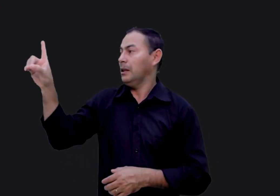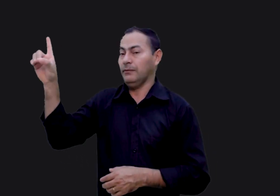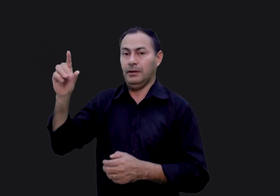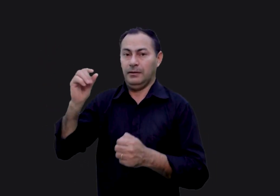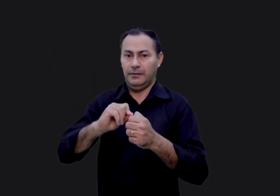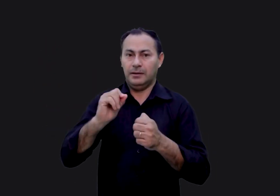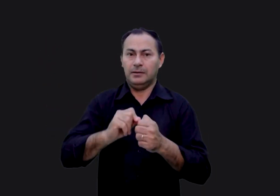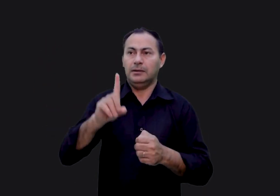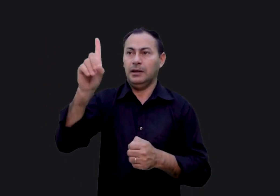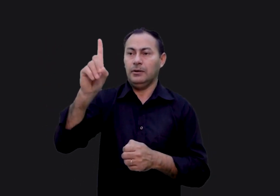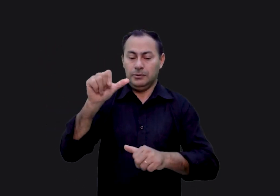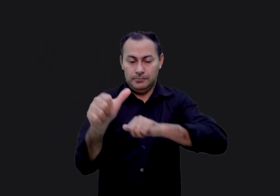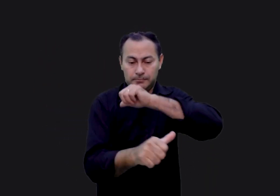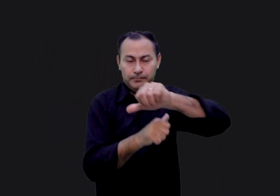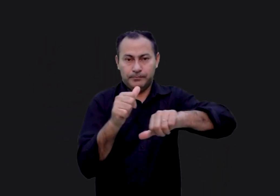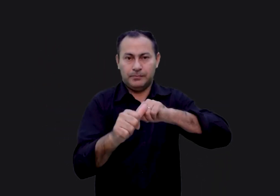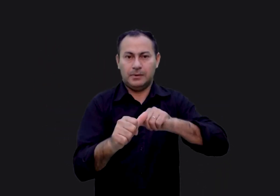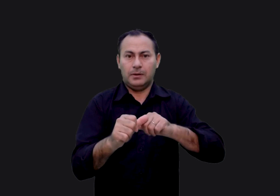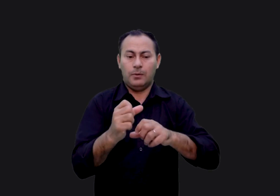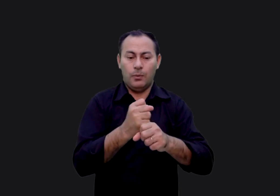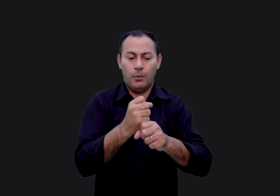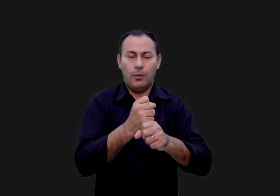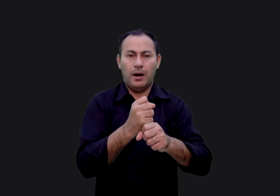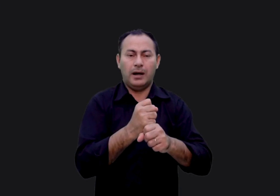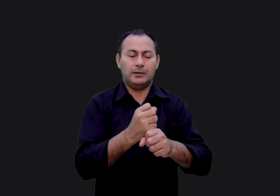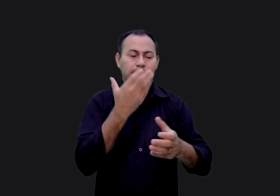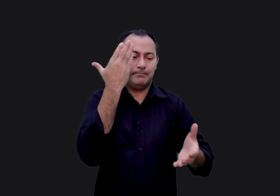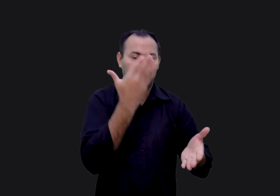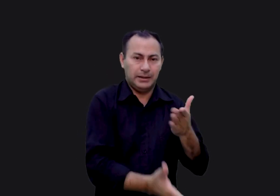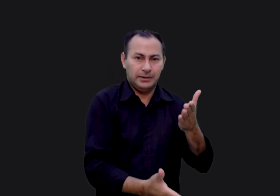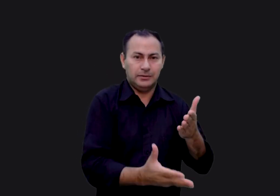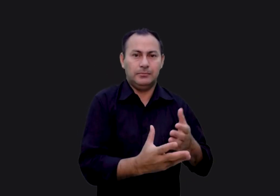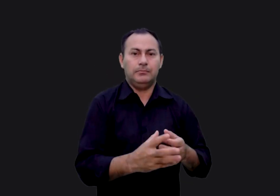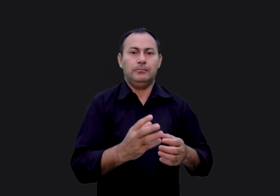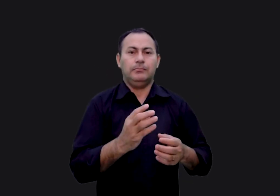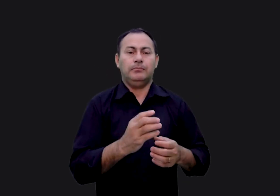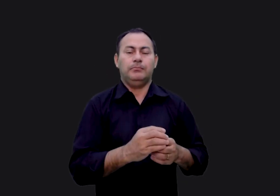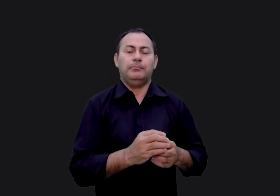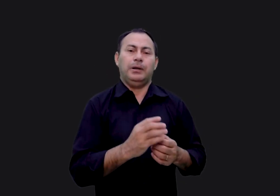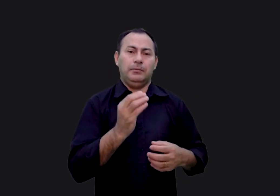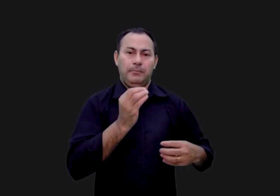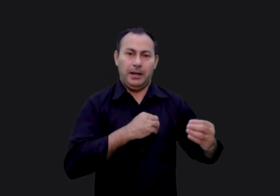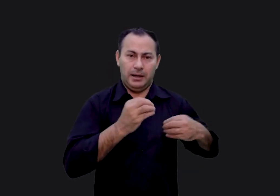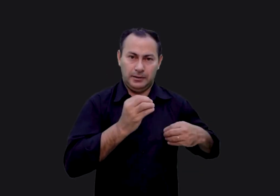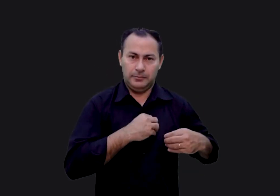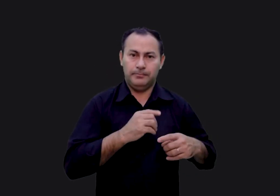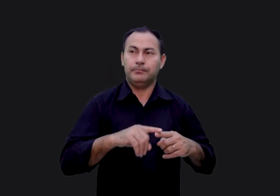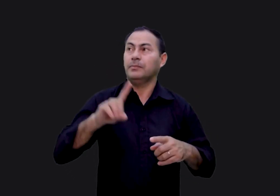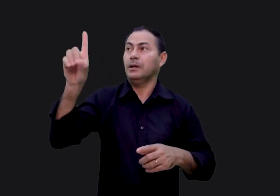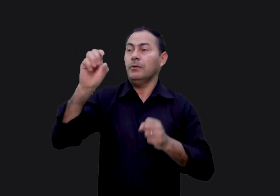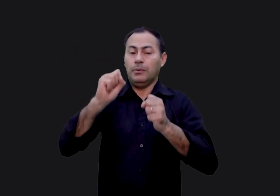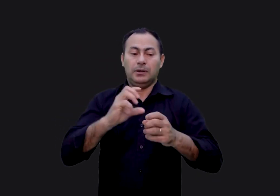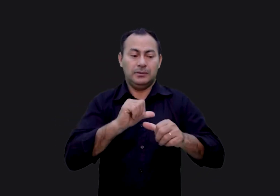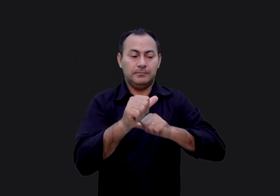fez. Deus pode restaurar os anos que foram comidos pelo gafanhoto. Deus pode sarar